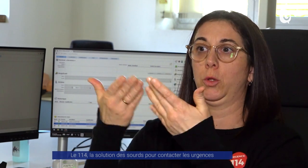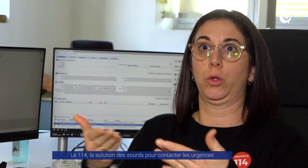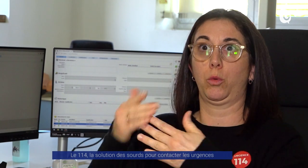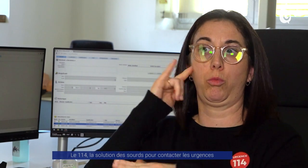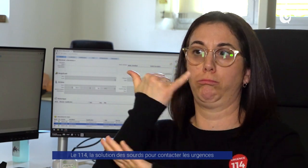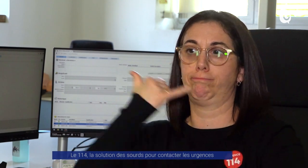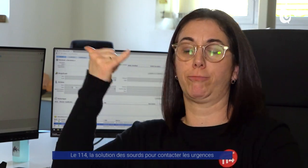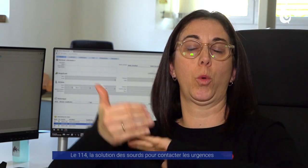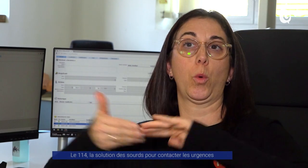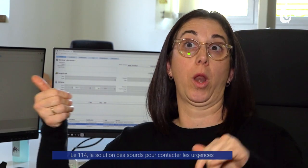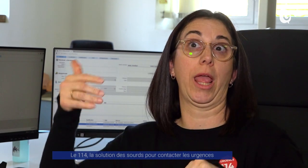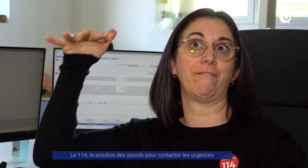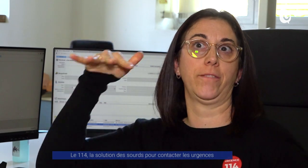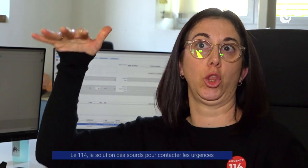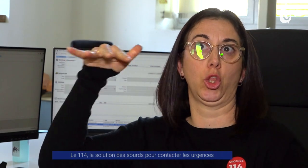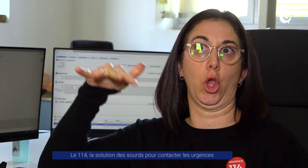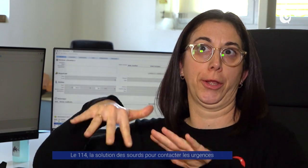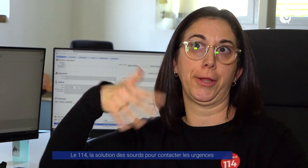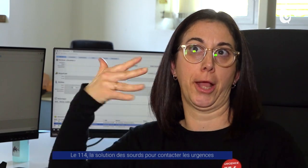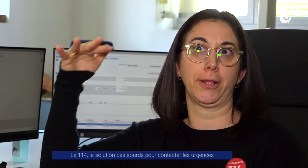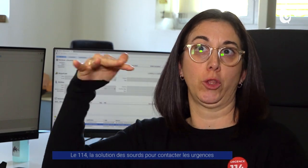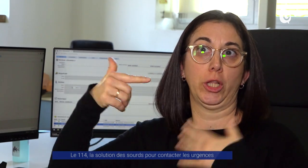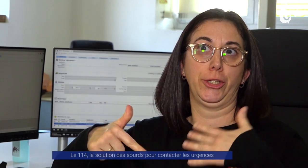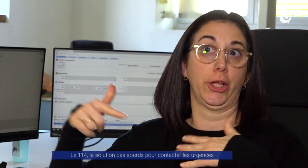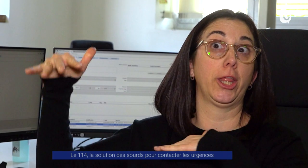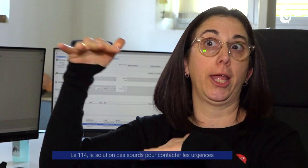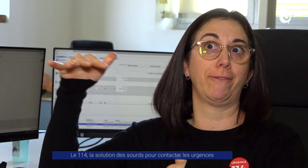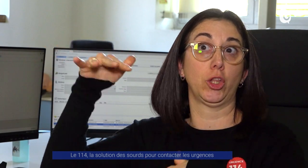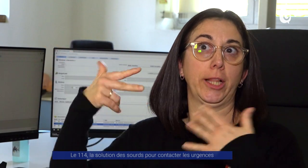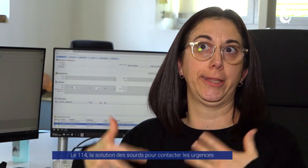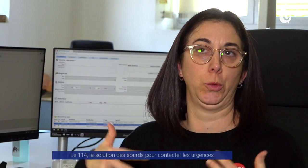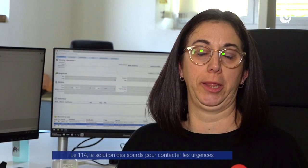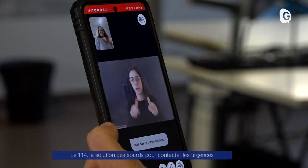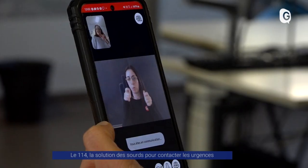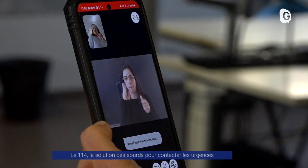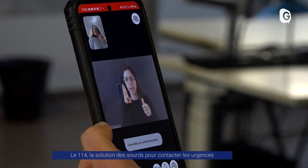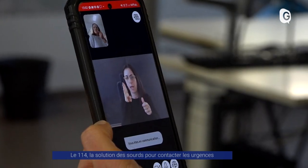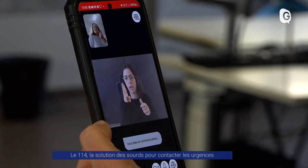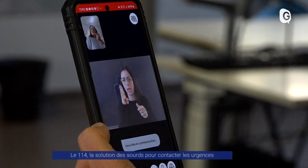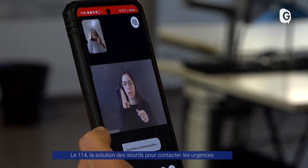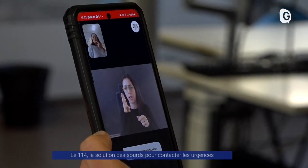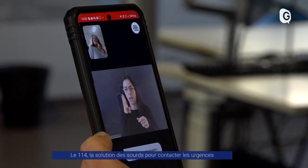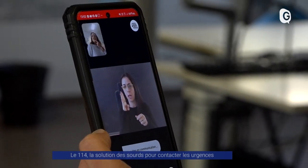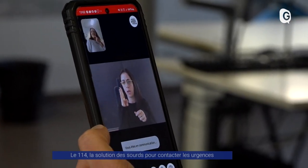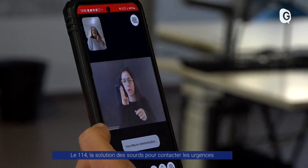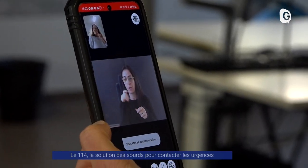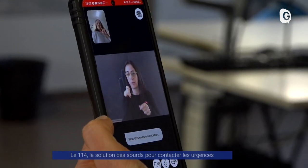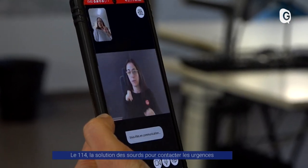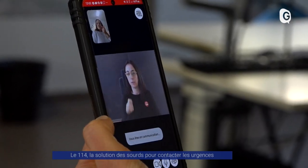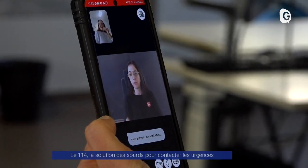'on puisse rapidement contacter les effecteurs, 15, 17, 18 selon la situation. Le service reçoit 80 appels par